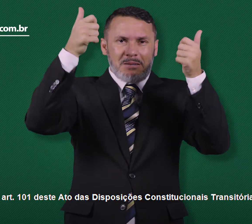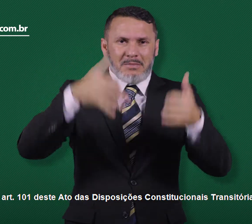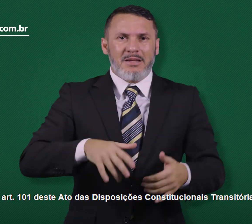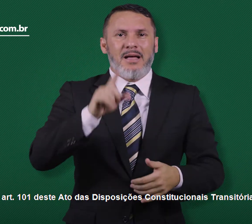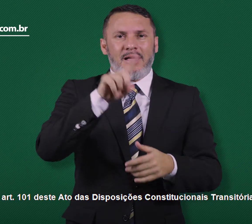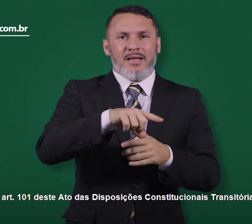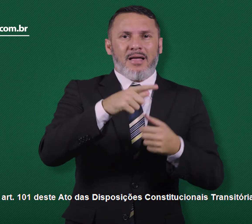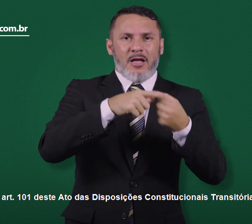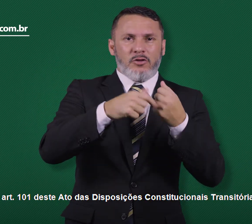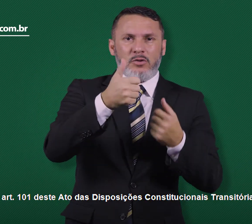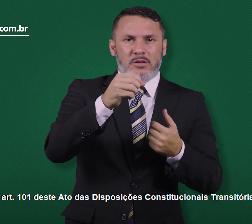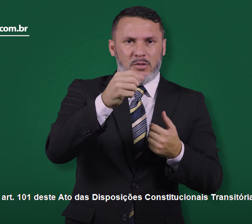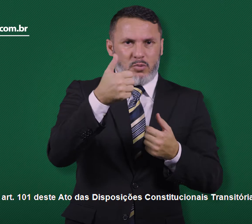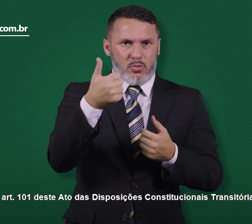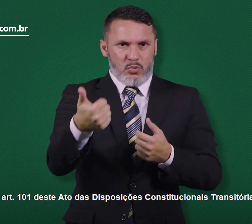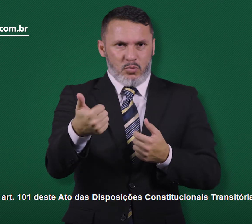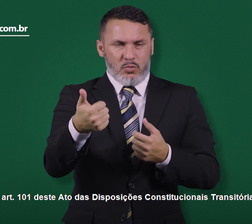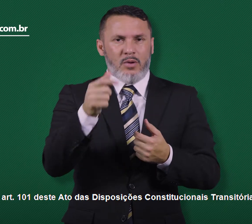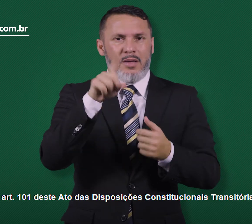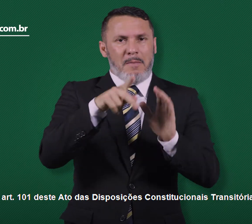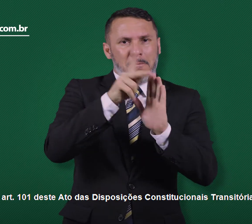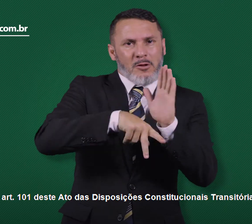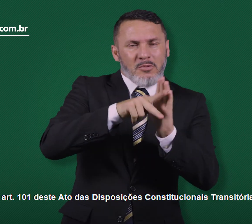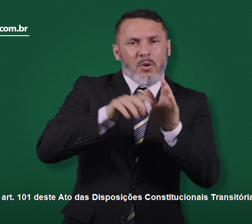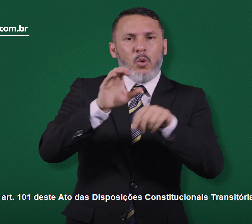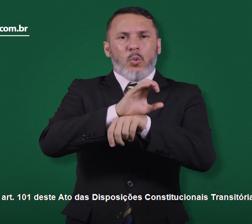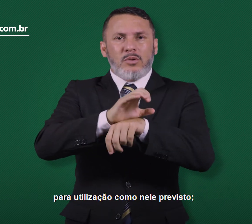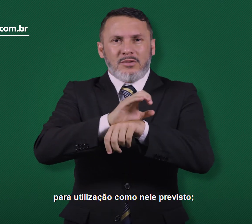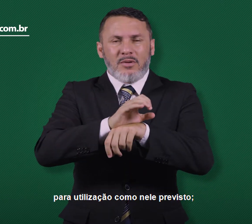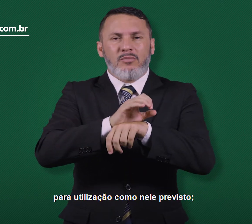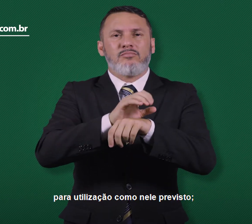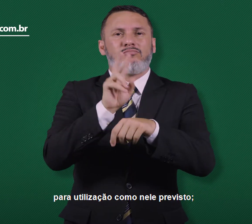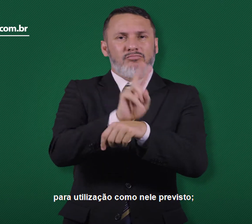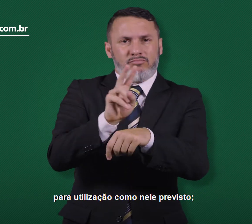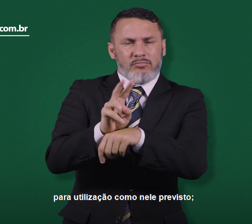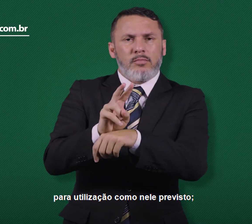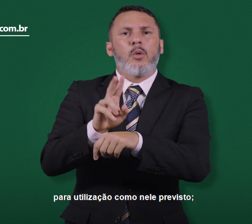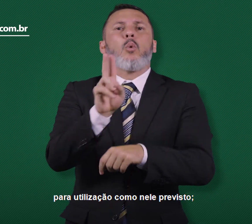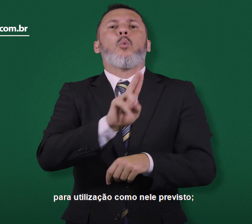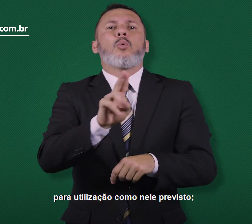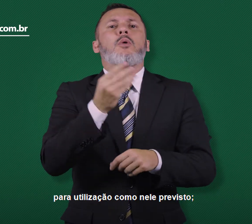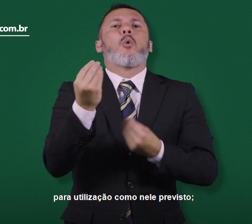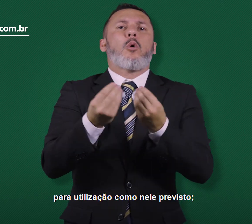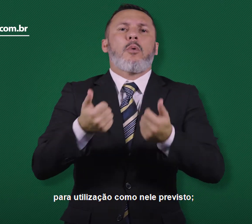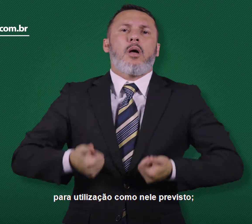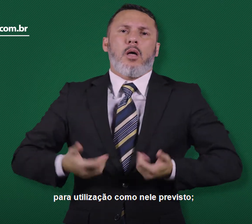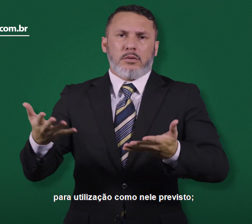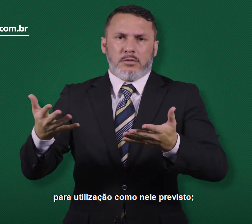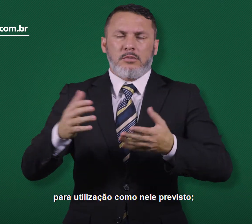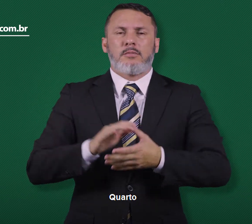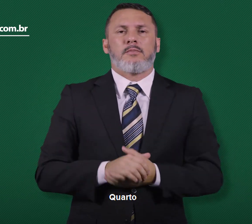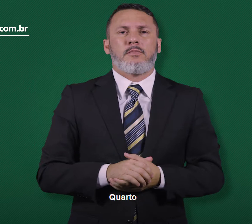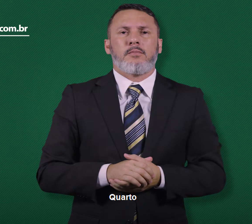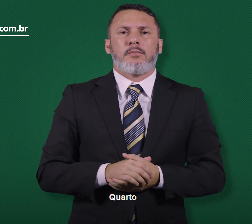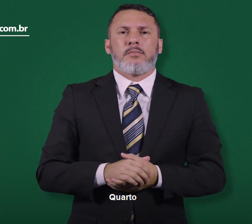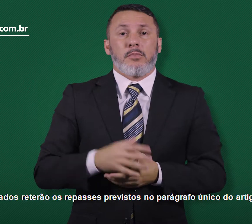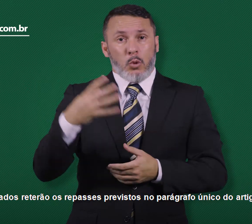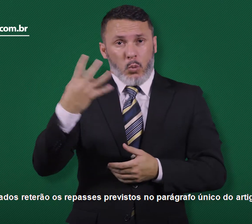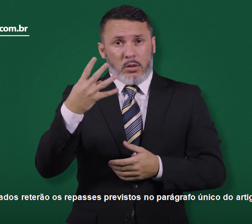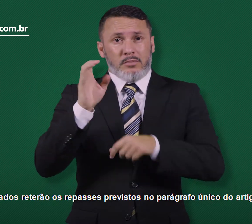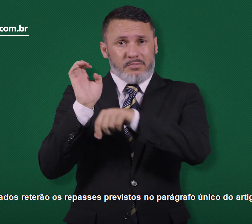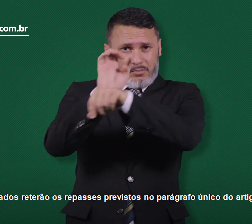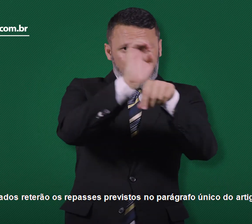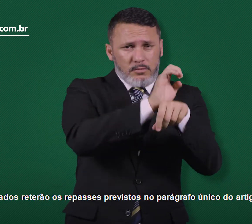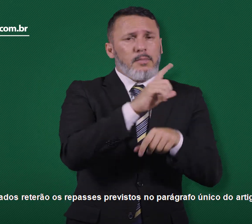101 deste ato das disposições constitucionais transitórias, para a utilização como nele previsto. Quarto,